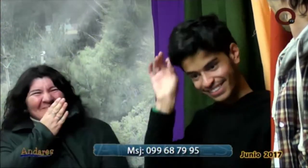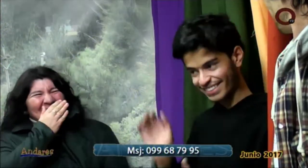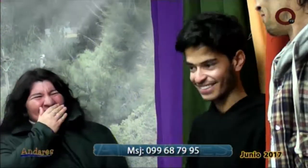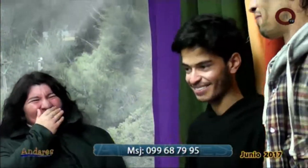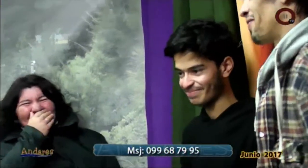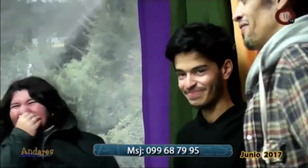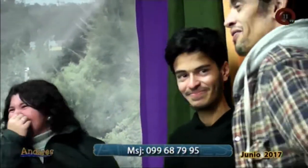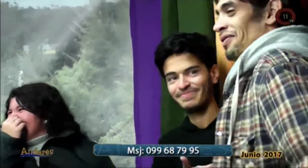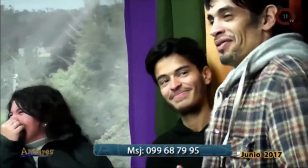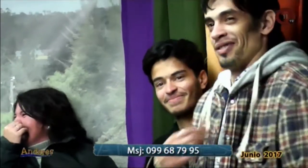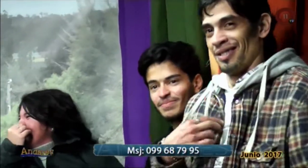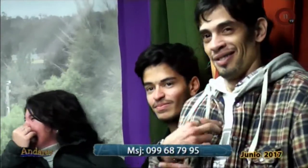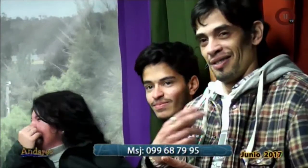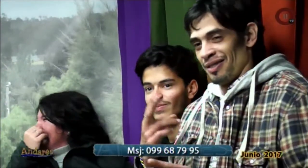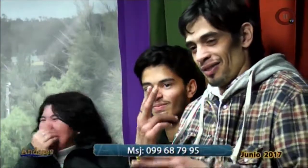seña Esa